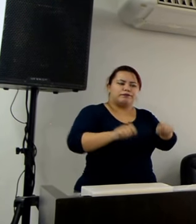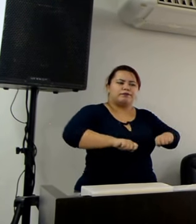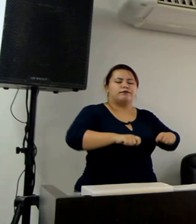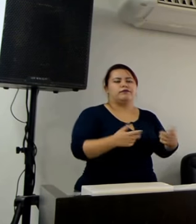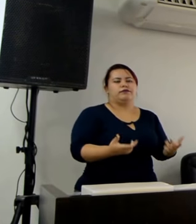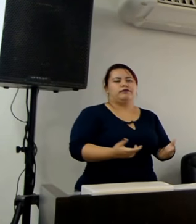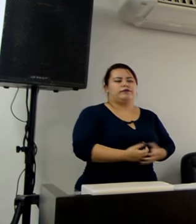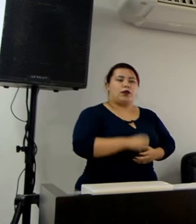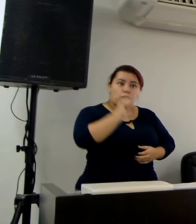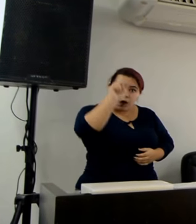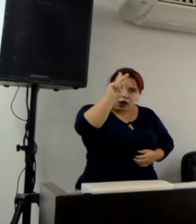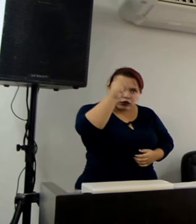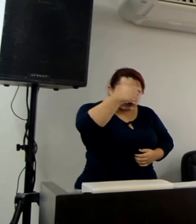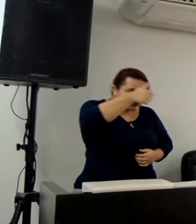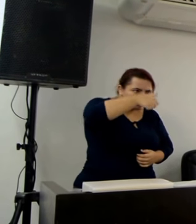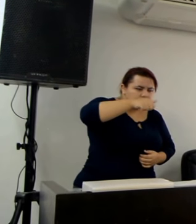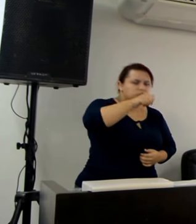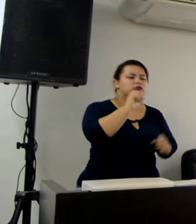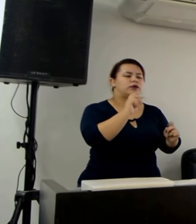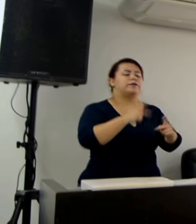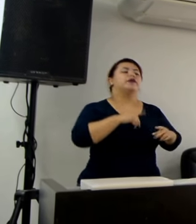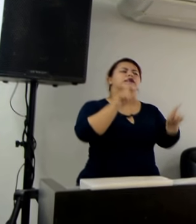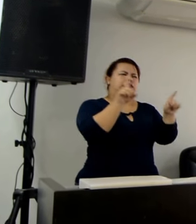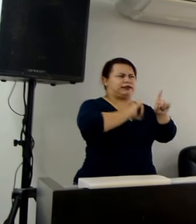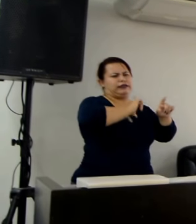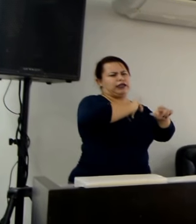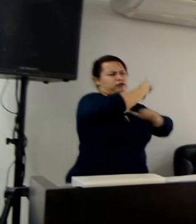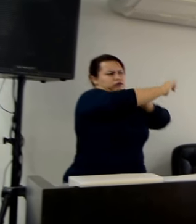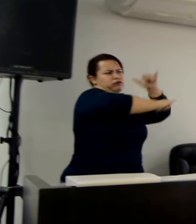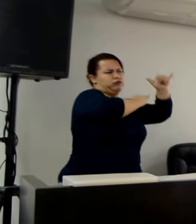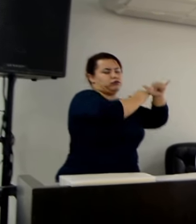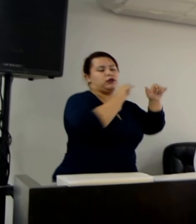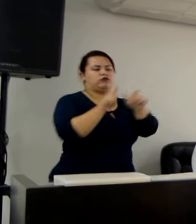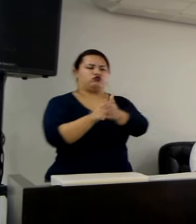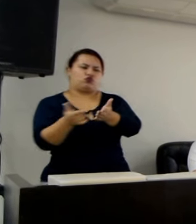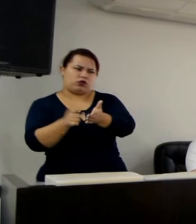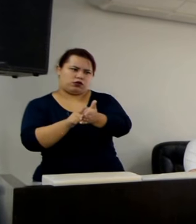Isso, e vai estar também na página da prefeitura a próxima inscrição.